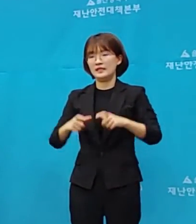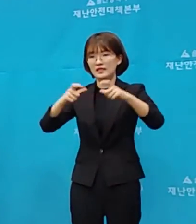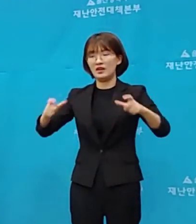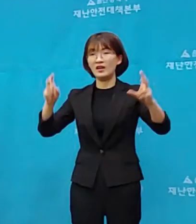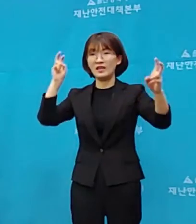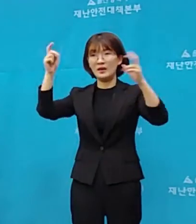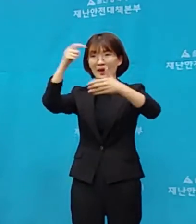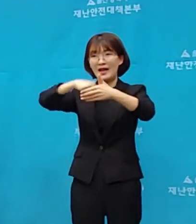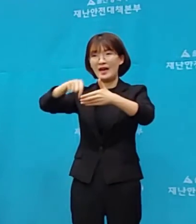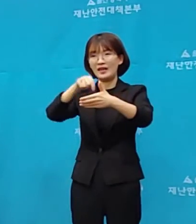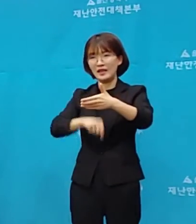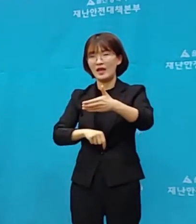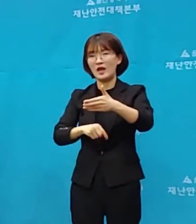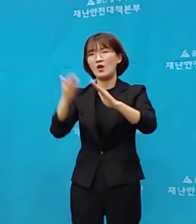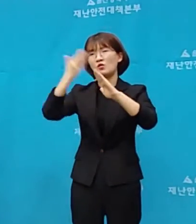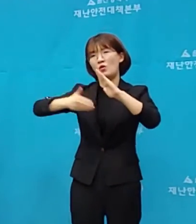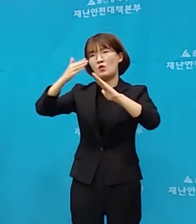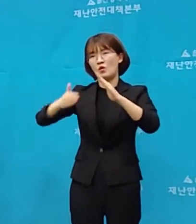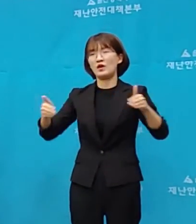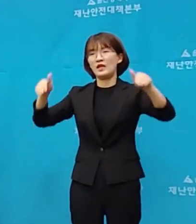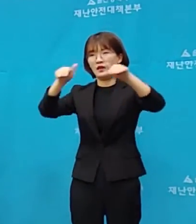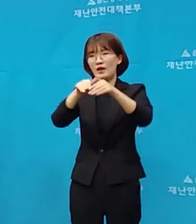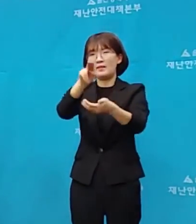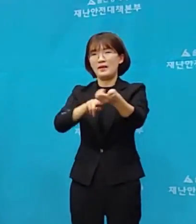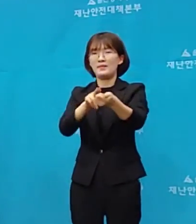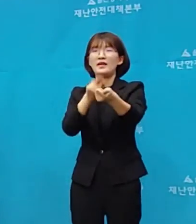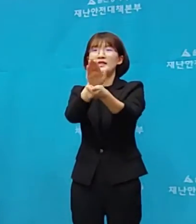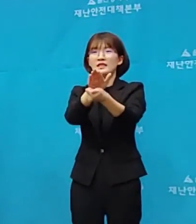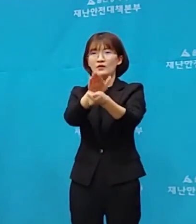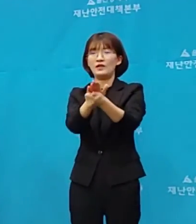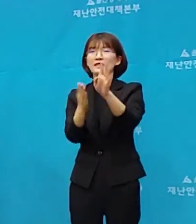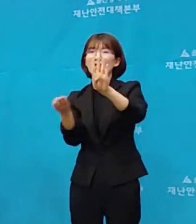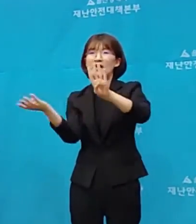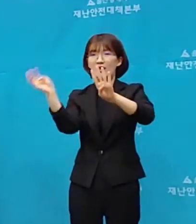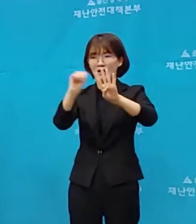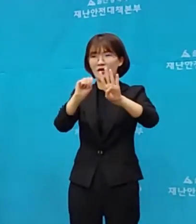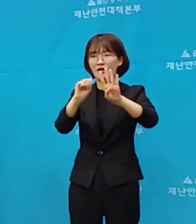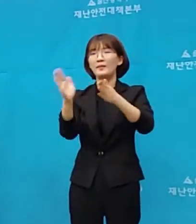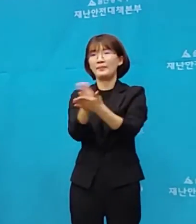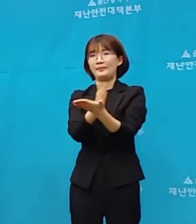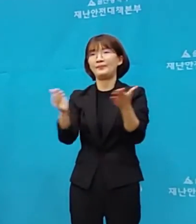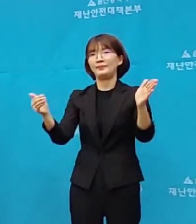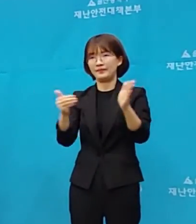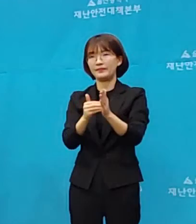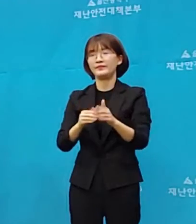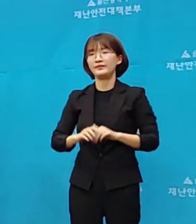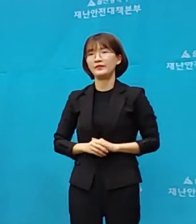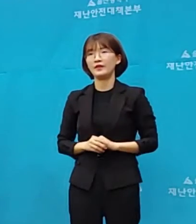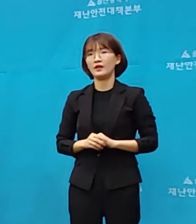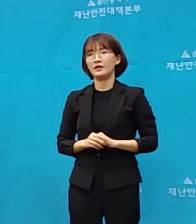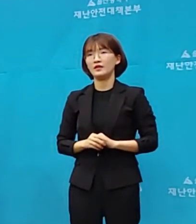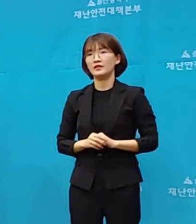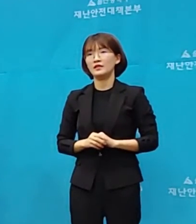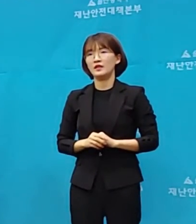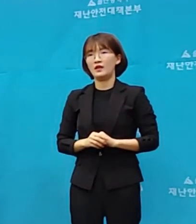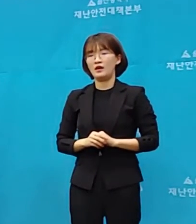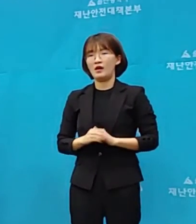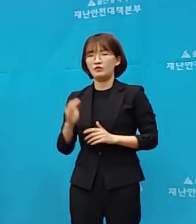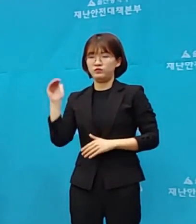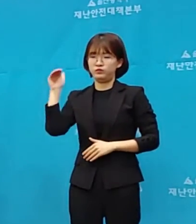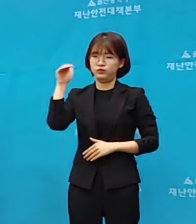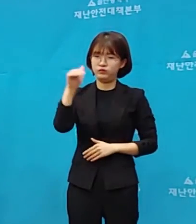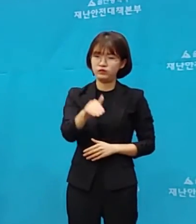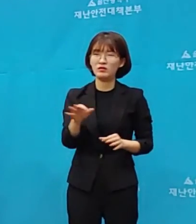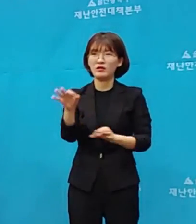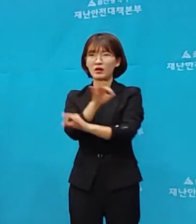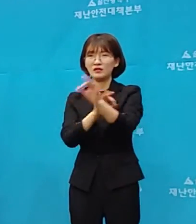지역기업 공공 조달 판매 판로 지원에 4억 원을 편성하였습니다. 침체되어 있는 지역